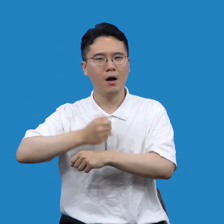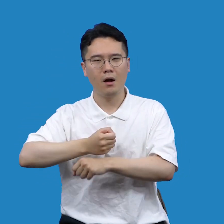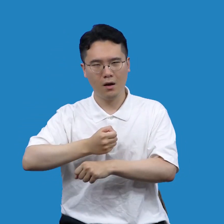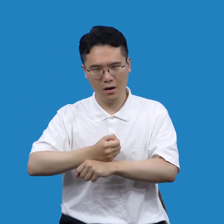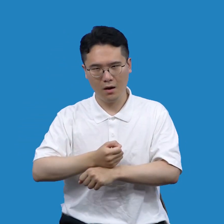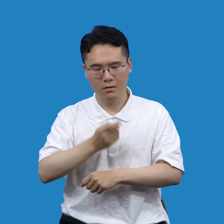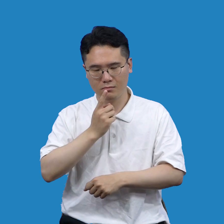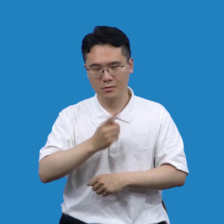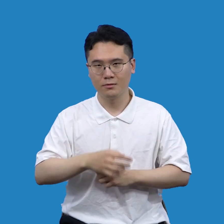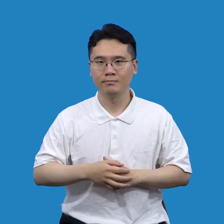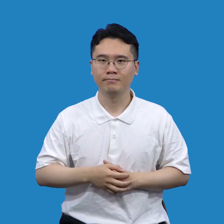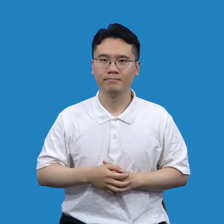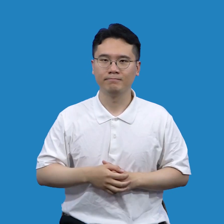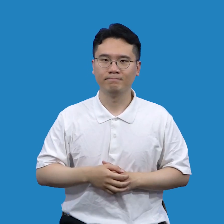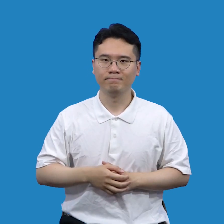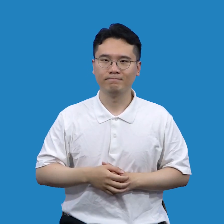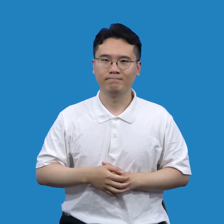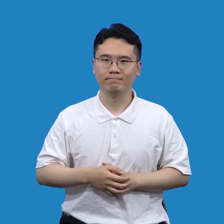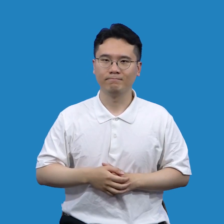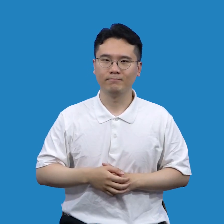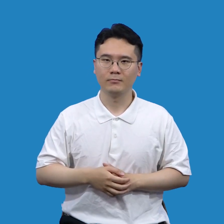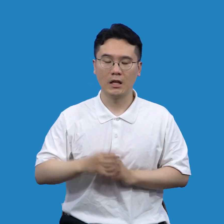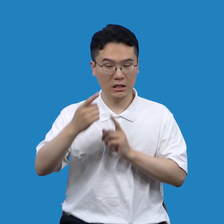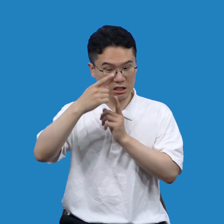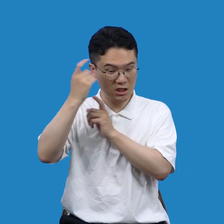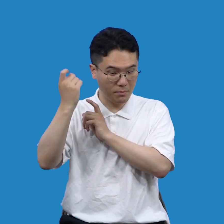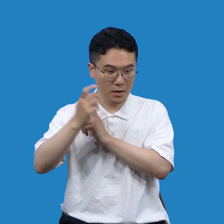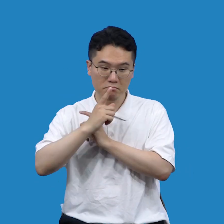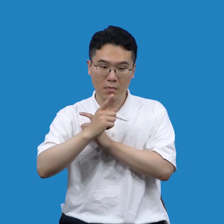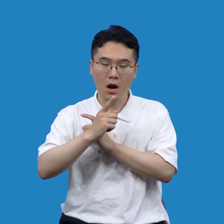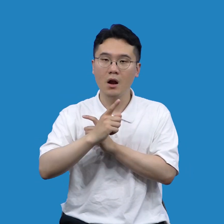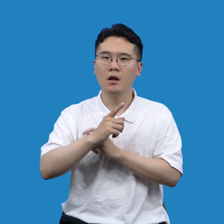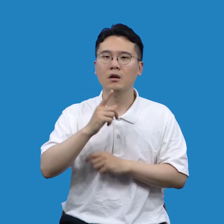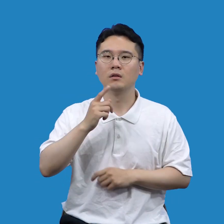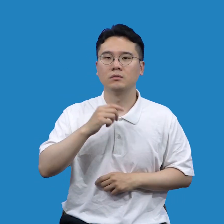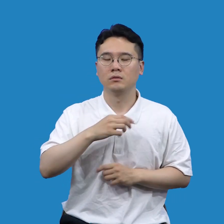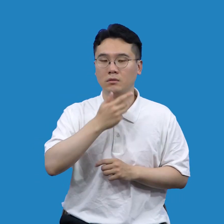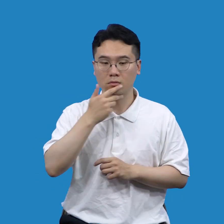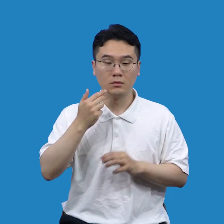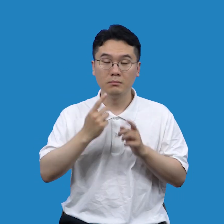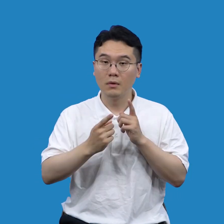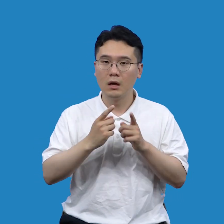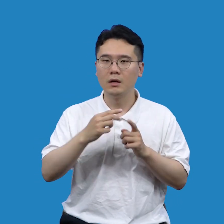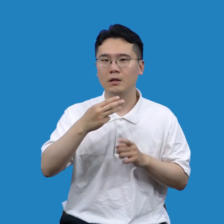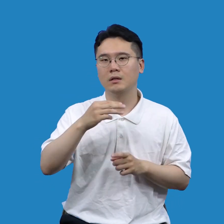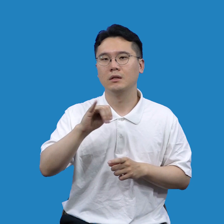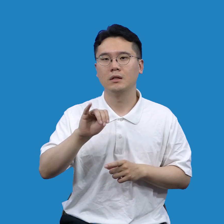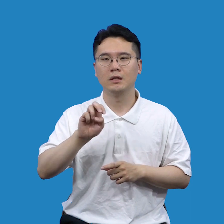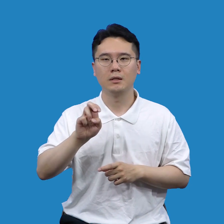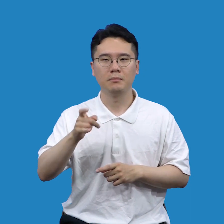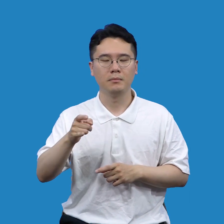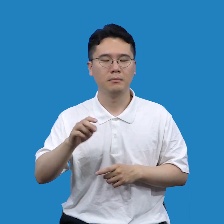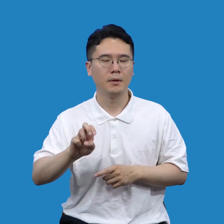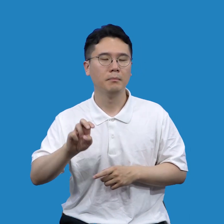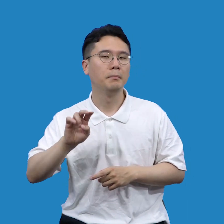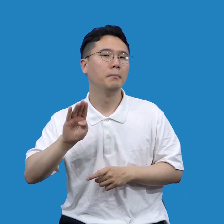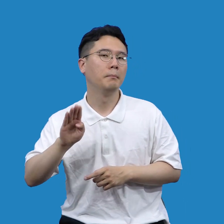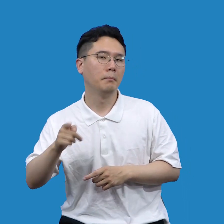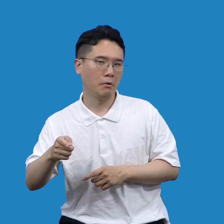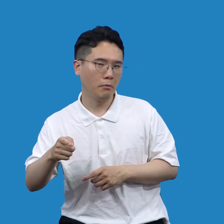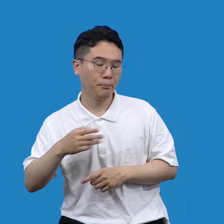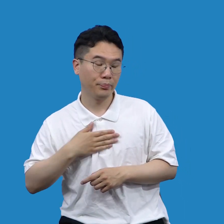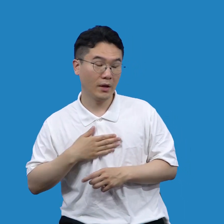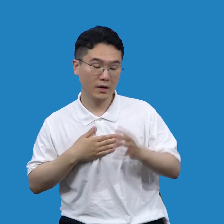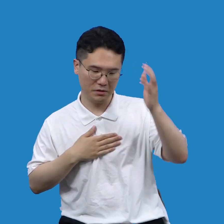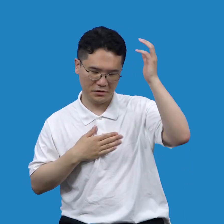기념하라는 말이 그냥 영어로 보면 remember me 그랬어요. remember me. 나를 기억하라 이 말이에요. 잊지 말라